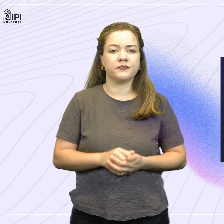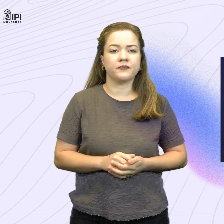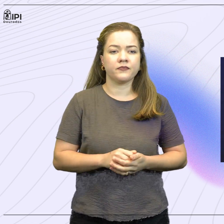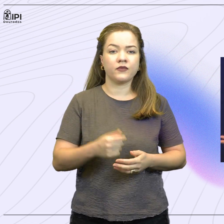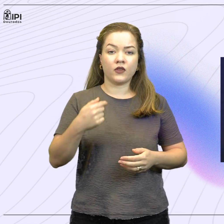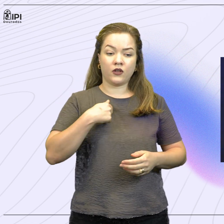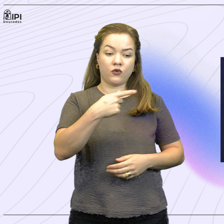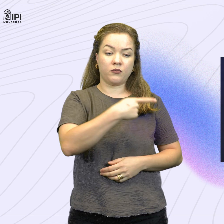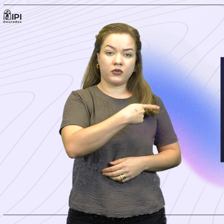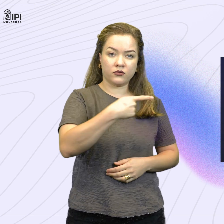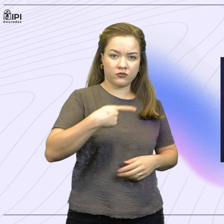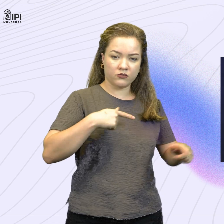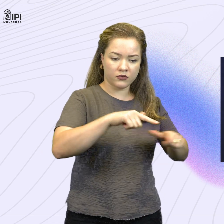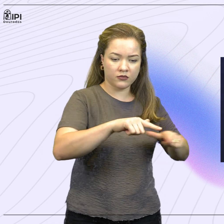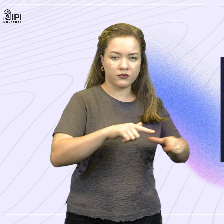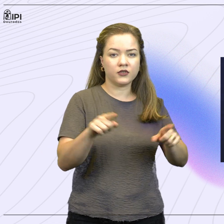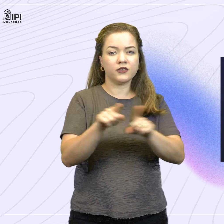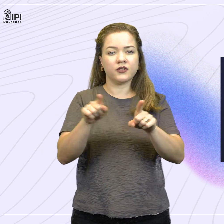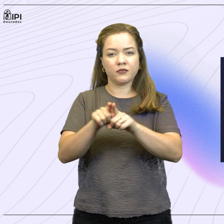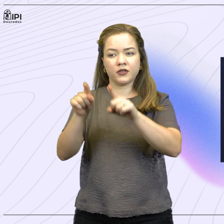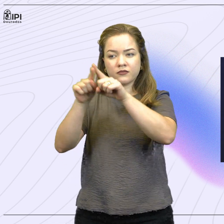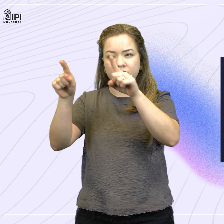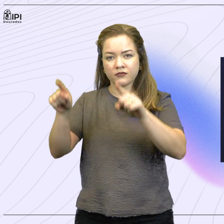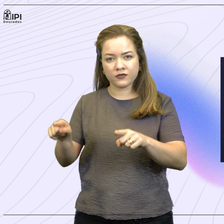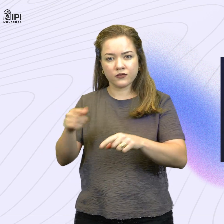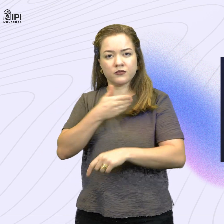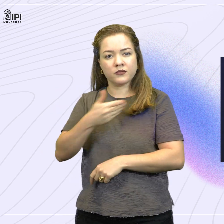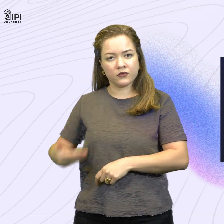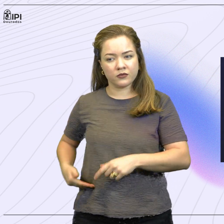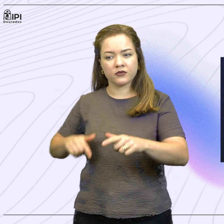sou servidor público. E uma das nossas